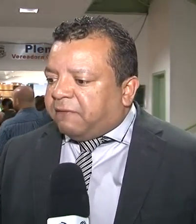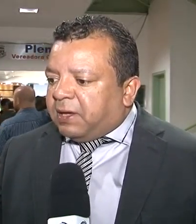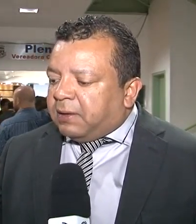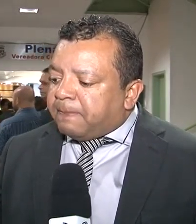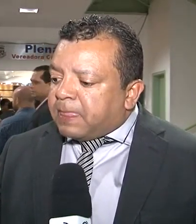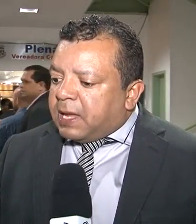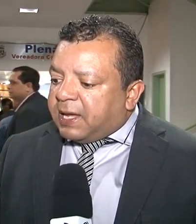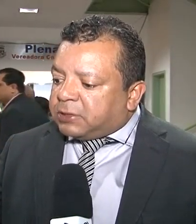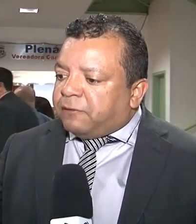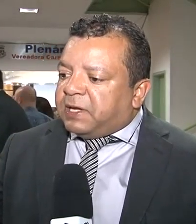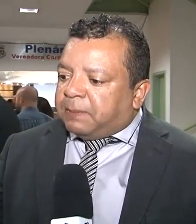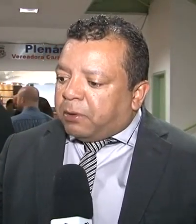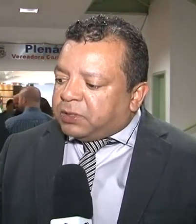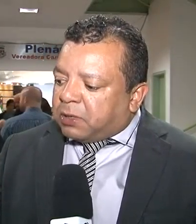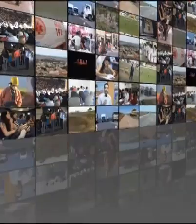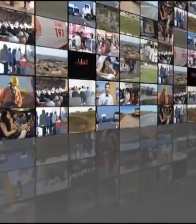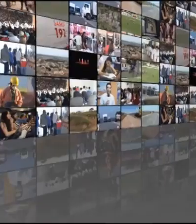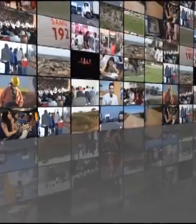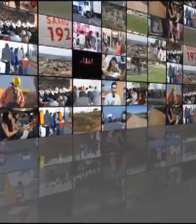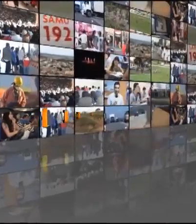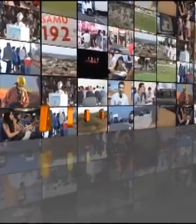venham resolver essa poluição.